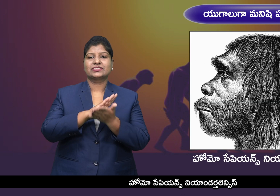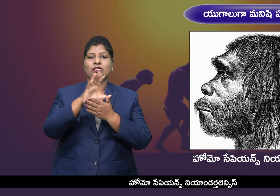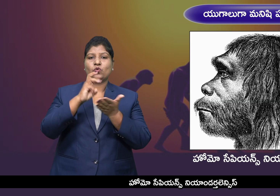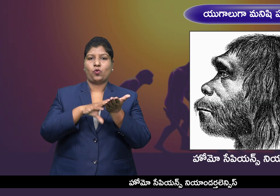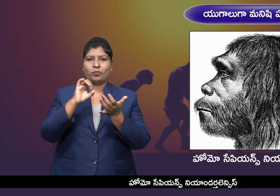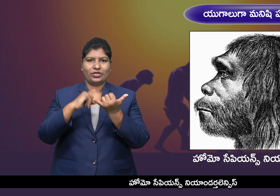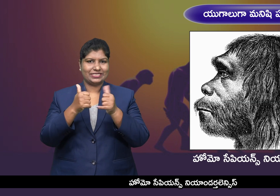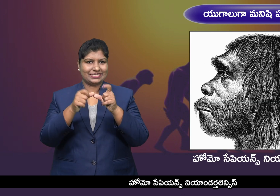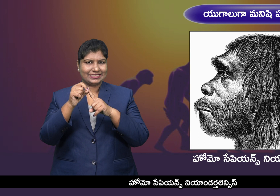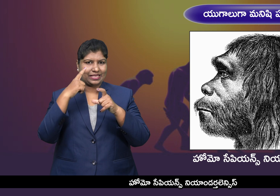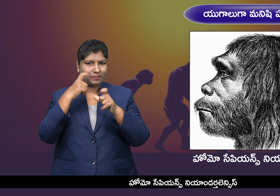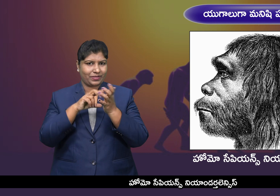హోమోసేపియన్స్ నియాండర్తలెన్నిస్